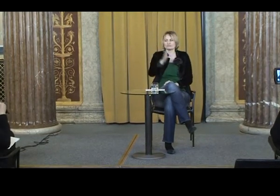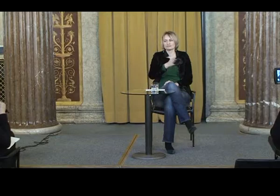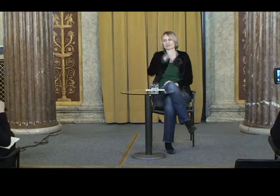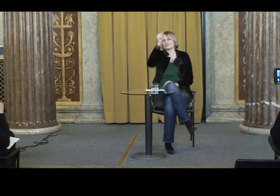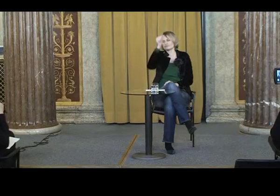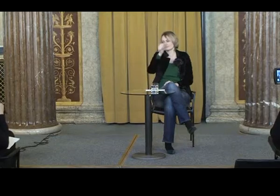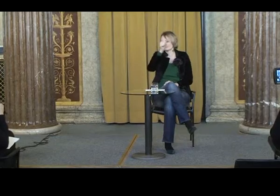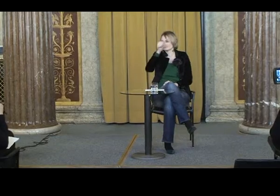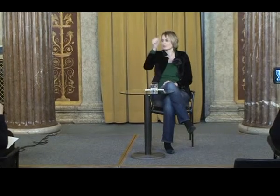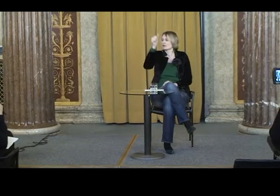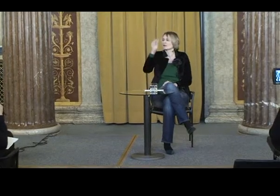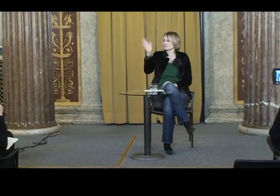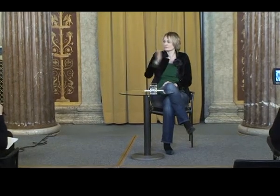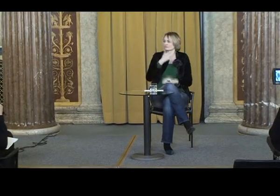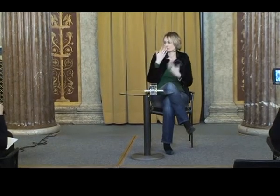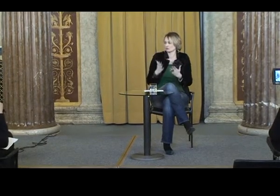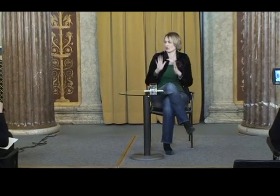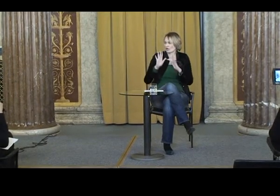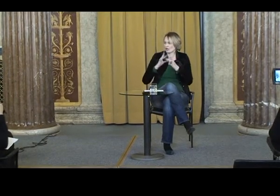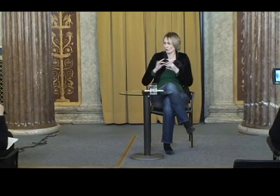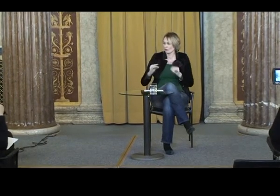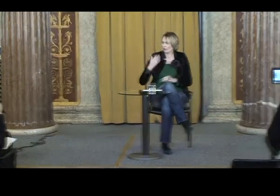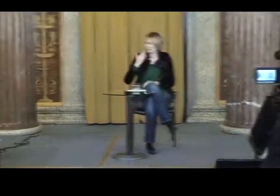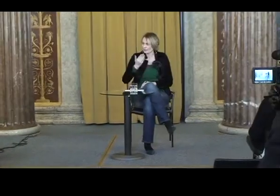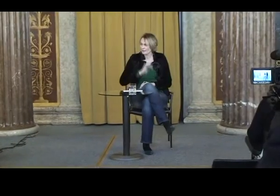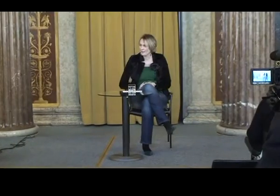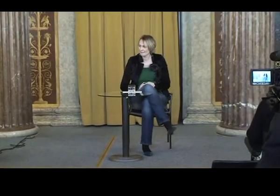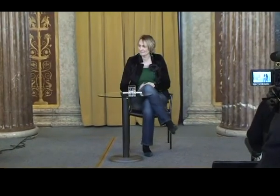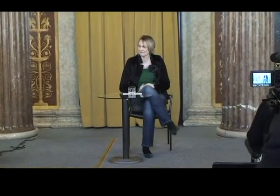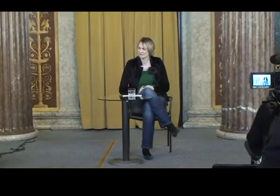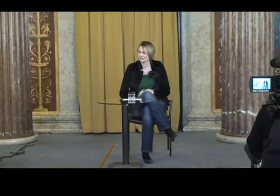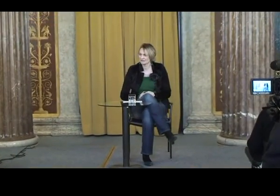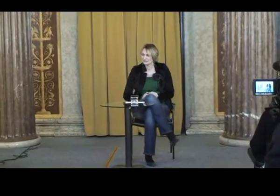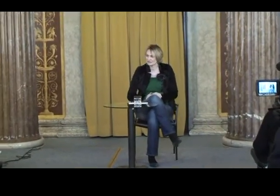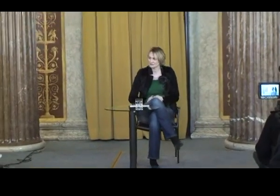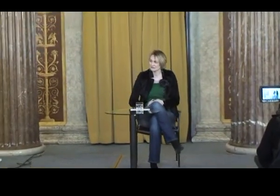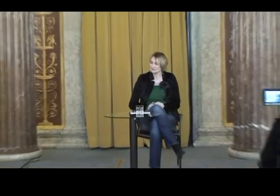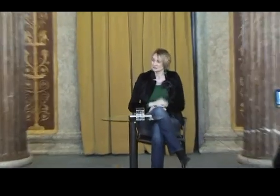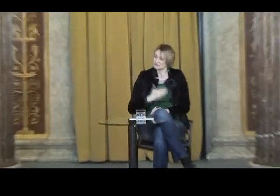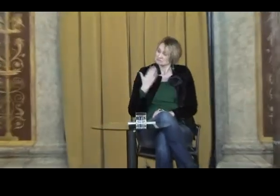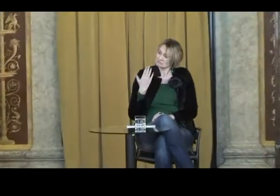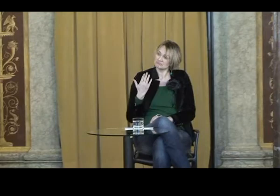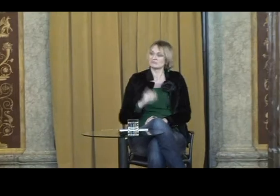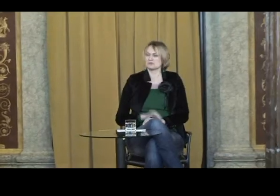Stirn gekreuzt. Das ist also die religiöse Geschichte im Hintergrund.